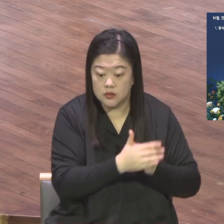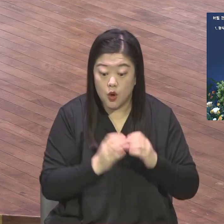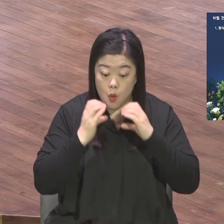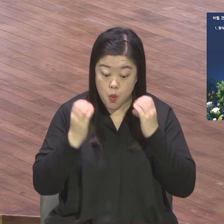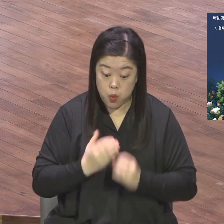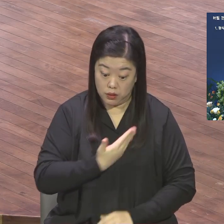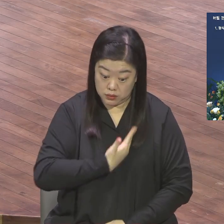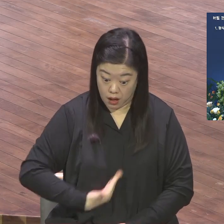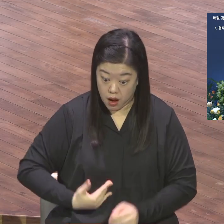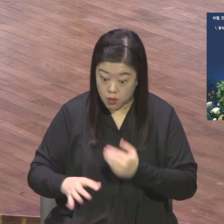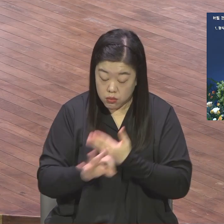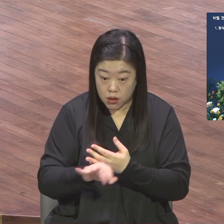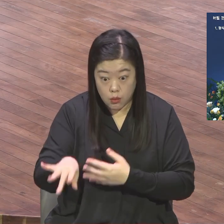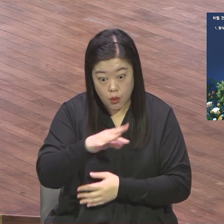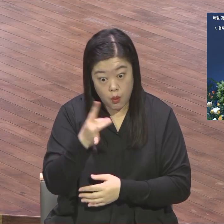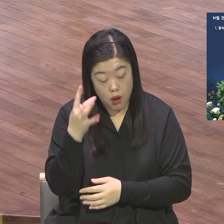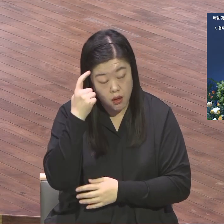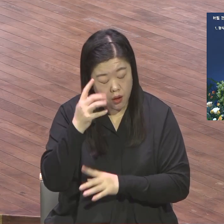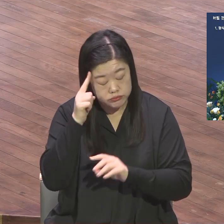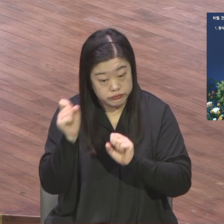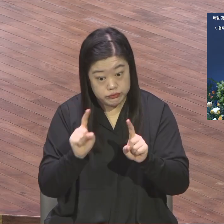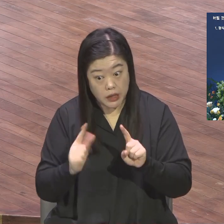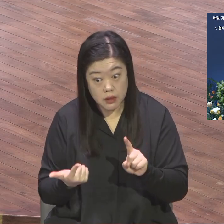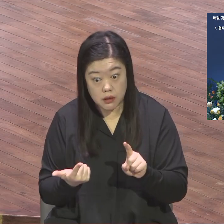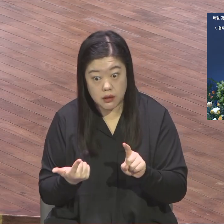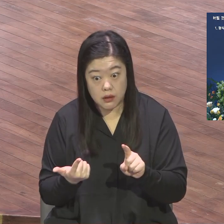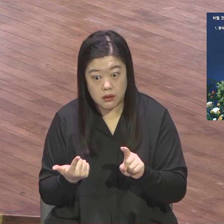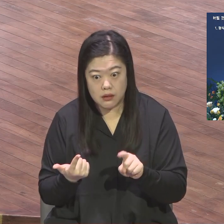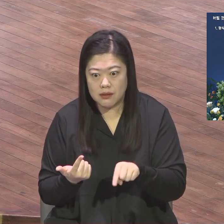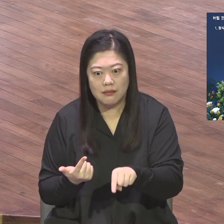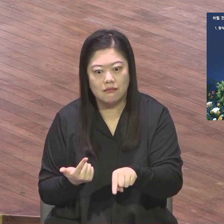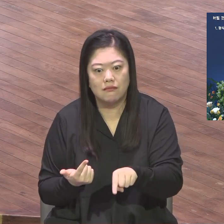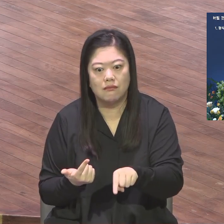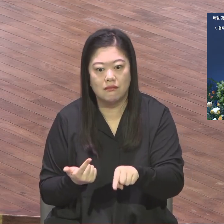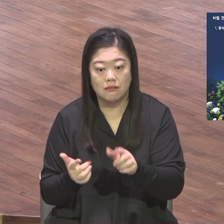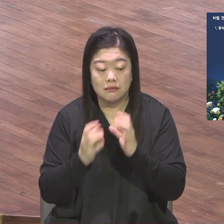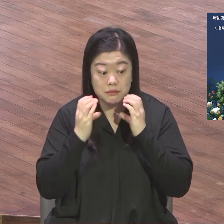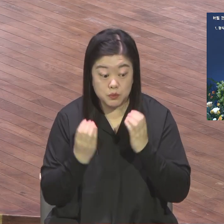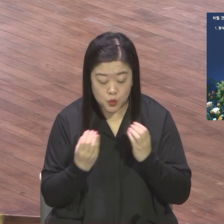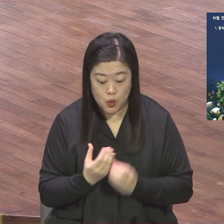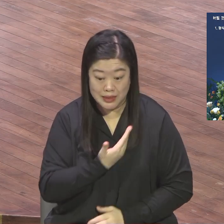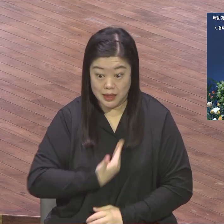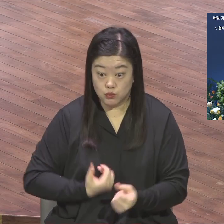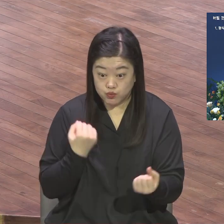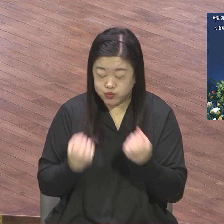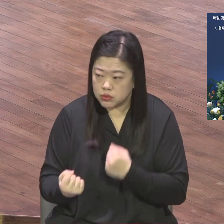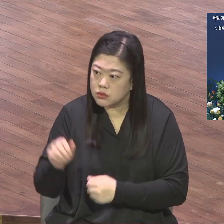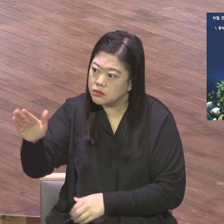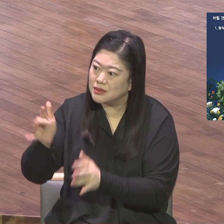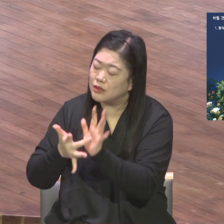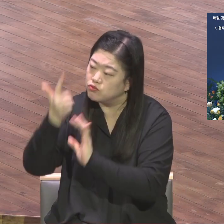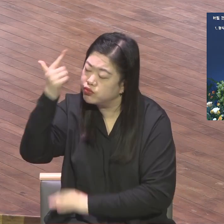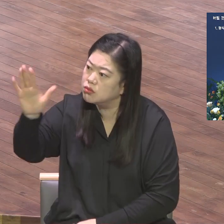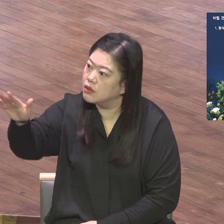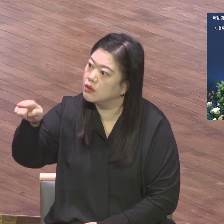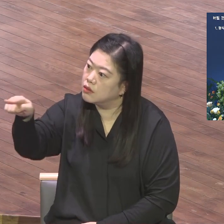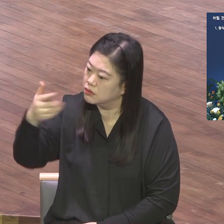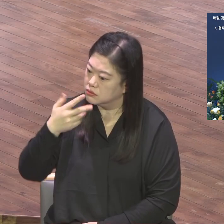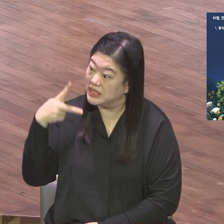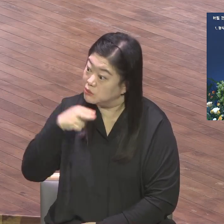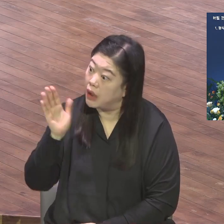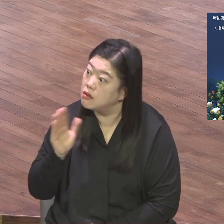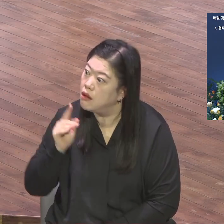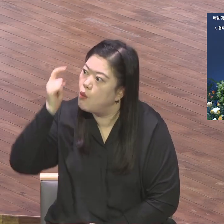제자들조차 지금 뭐요? 형식적 종교생활. 여기에 지금 얽매여 있는 모습을 보여주고